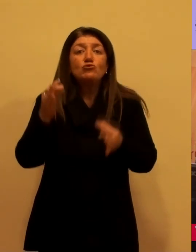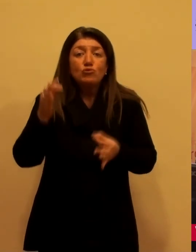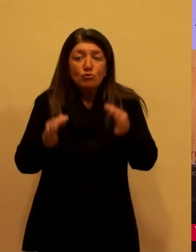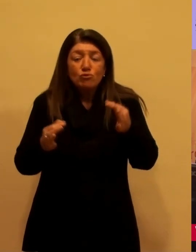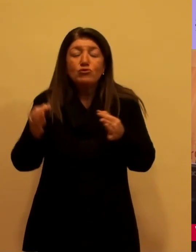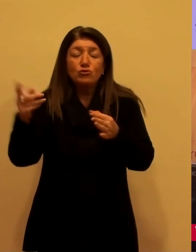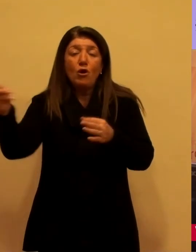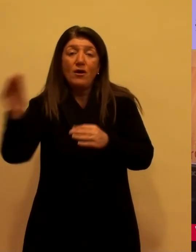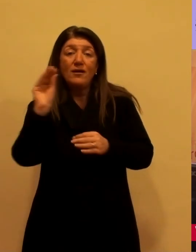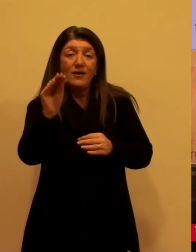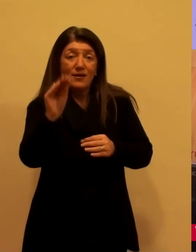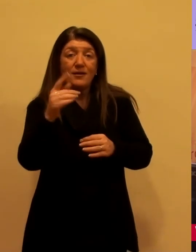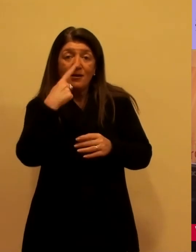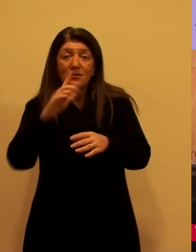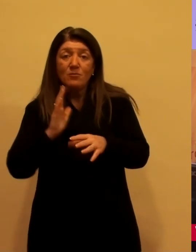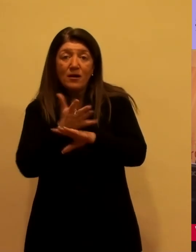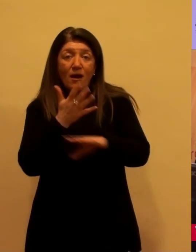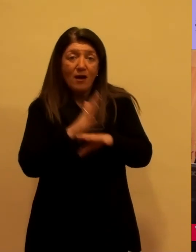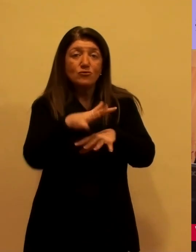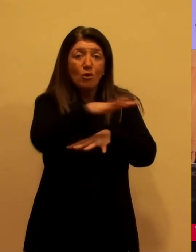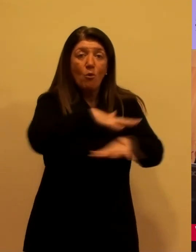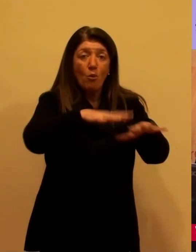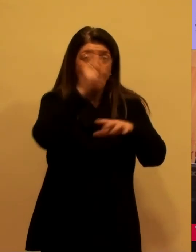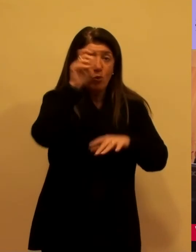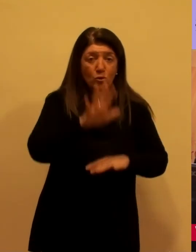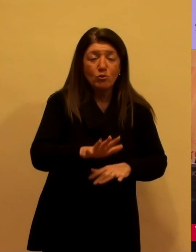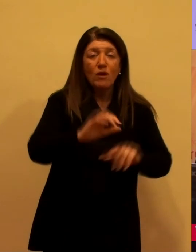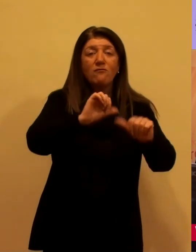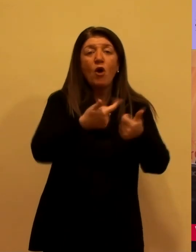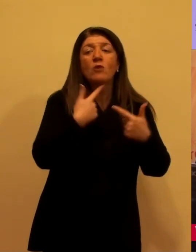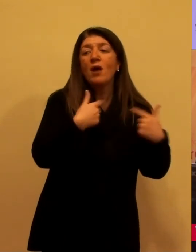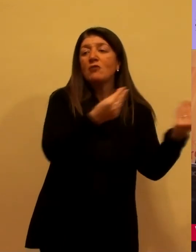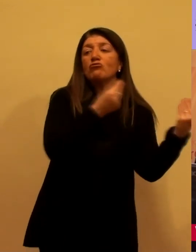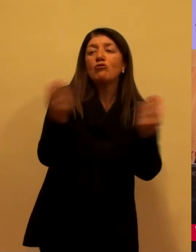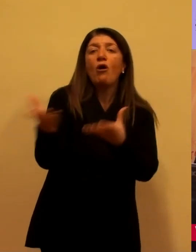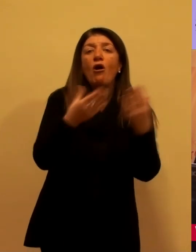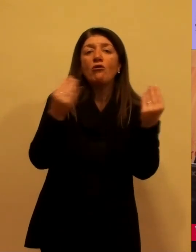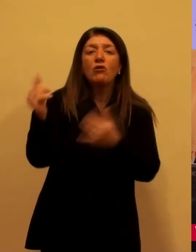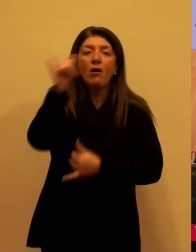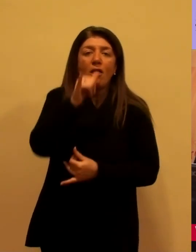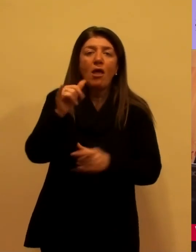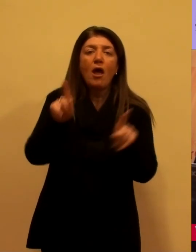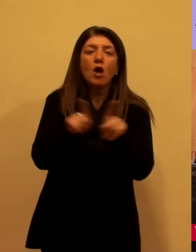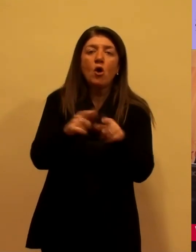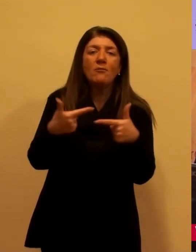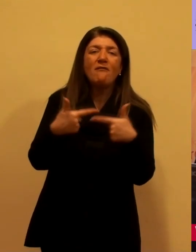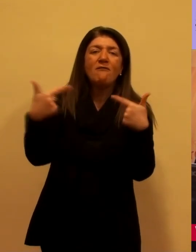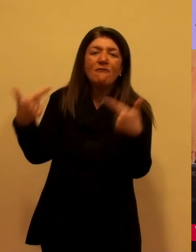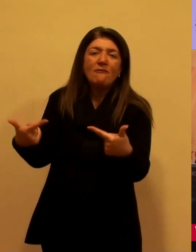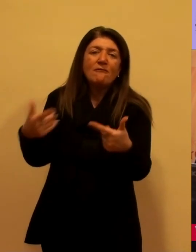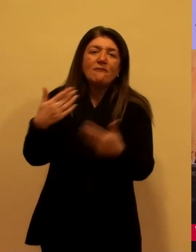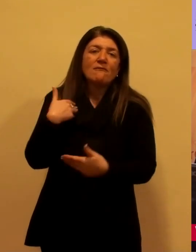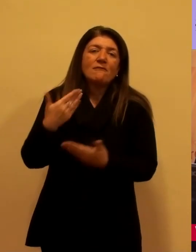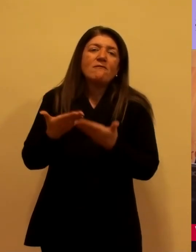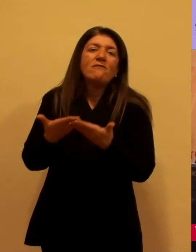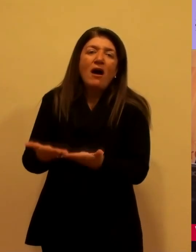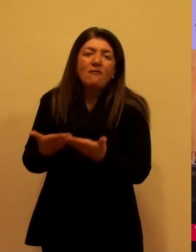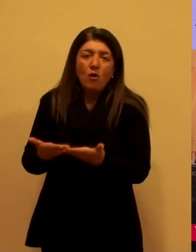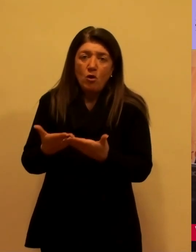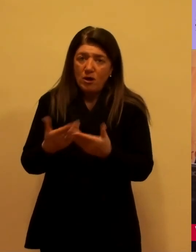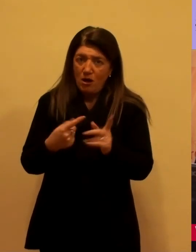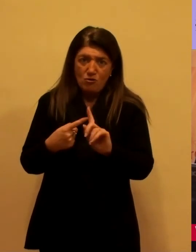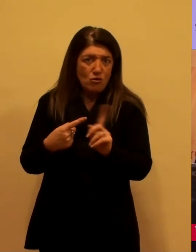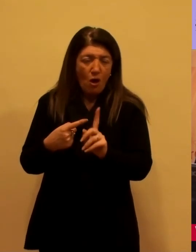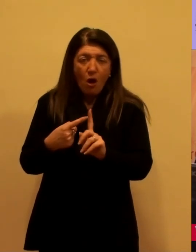ai luoghi della cultura. Ecco, che non sia un favore, ecco. Deve essere la norma, diventare qualcosa di...